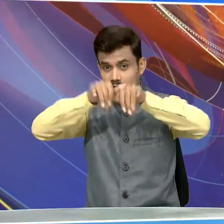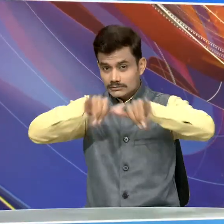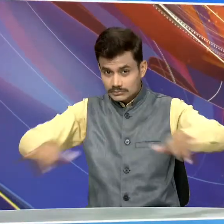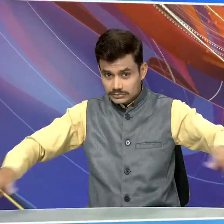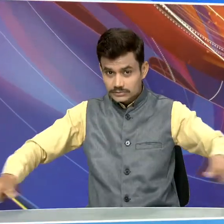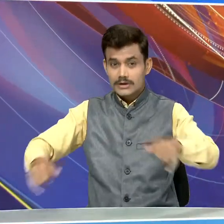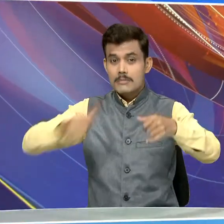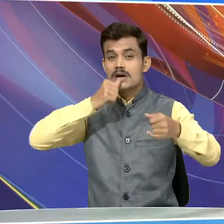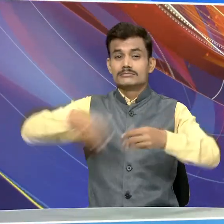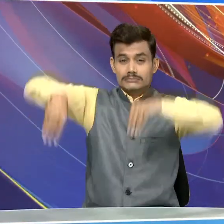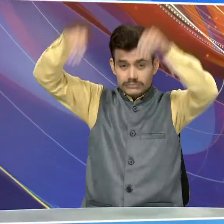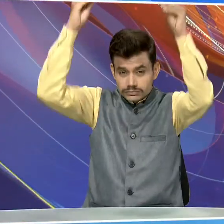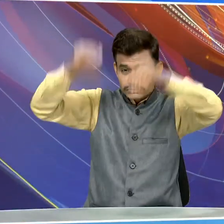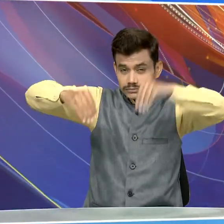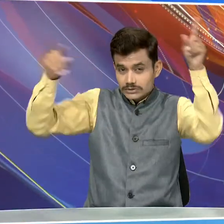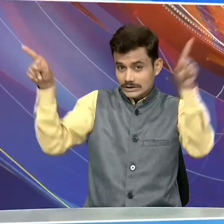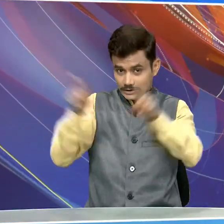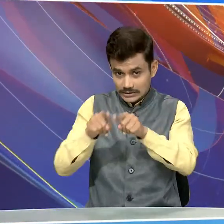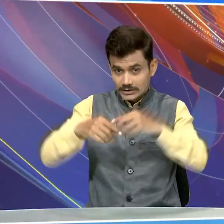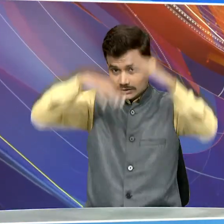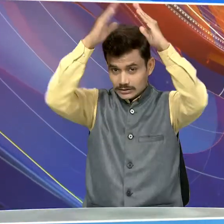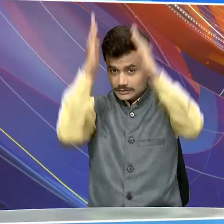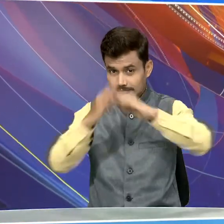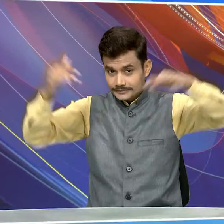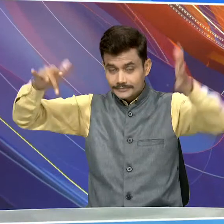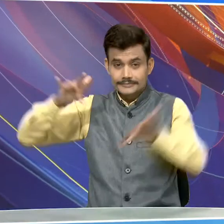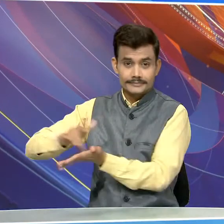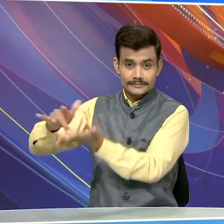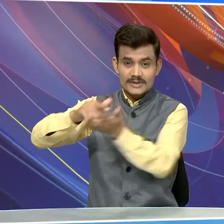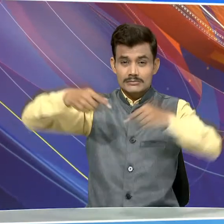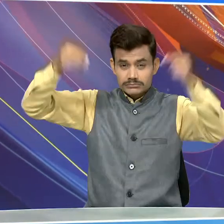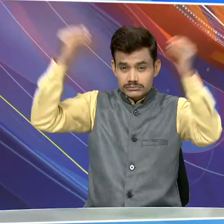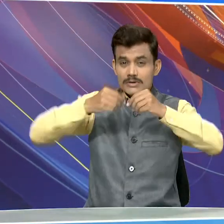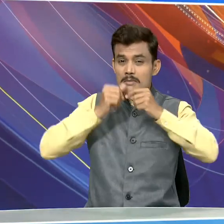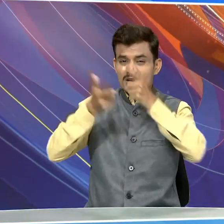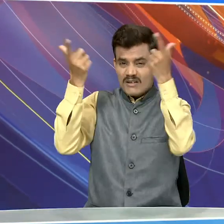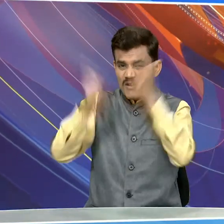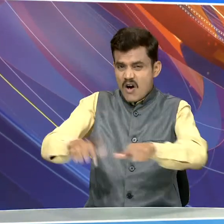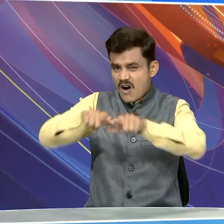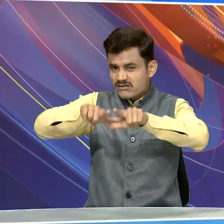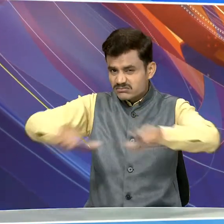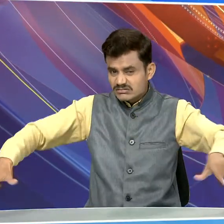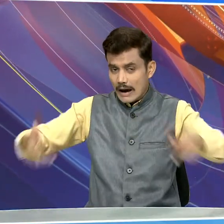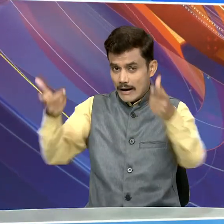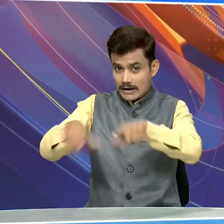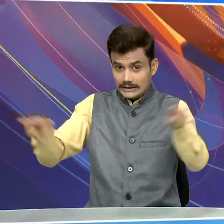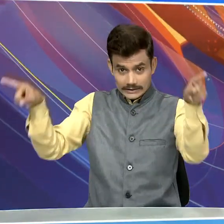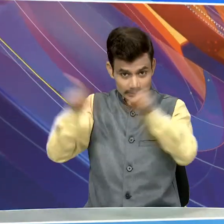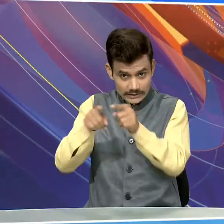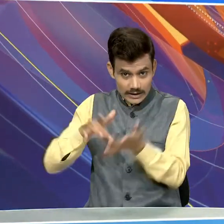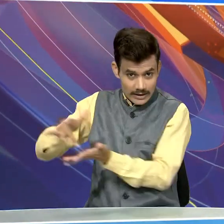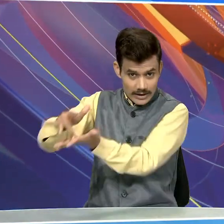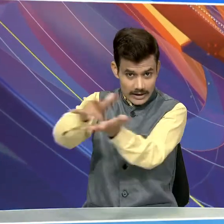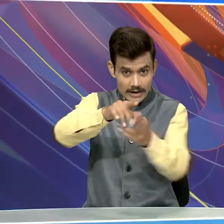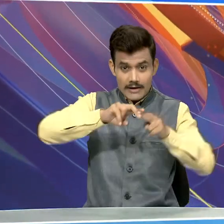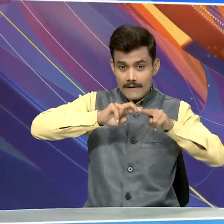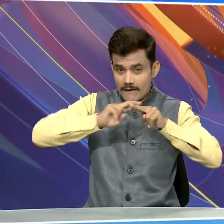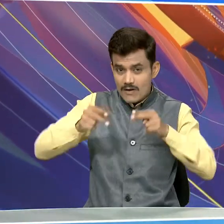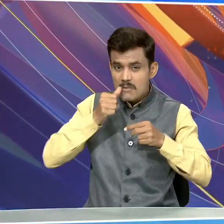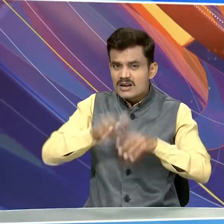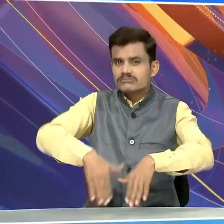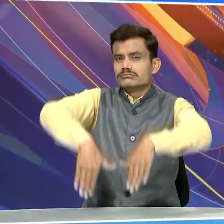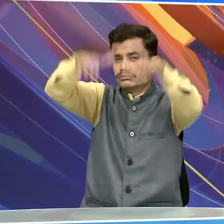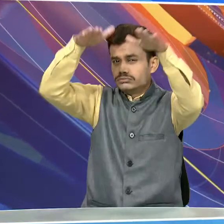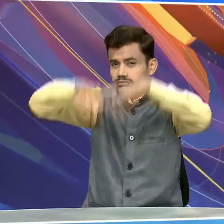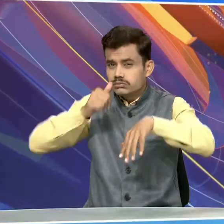तक बादल जमकर बरस रहे हैं। जहां पहाड़ी इलाकों में भूस्खलन की घटनाएं बढ़ रही हैं, वहीं मैदानी इलाके जल जमाव